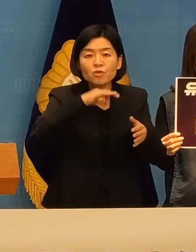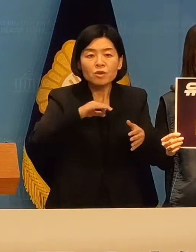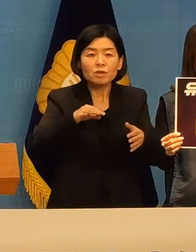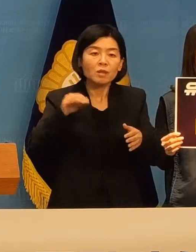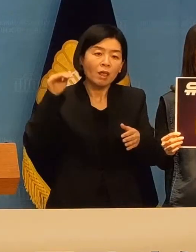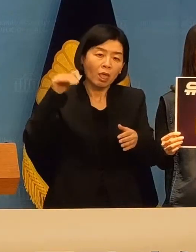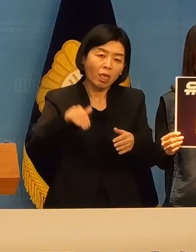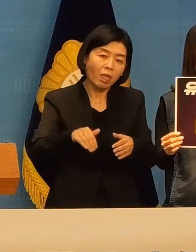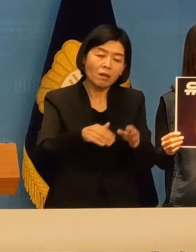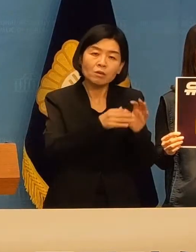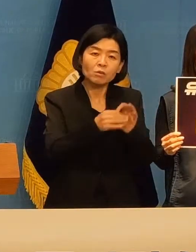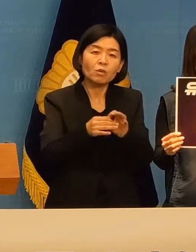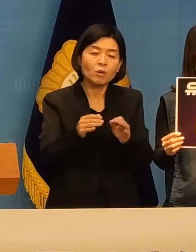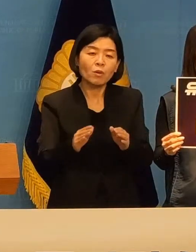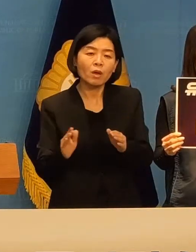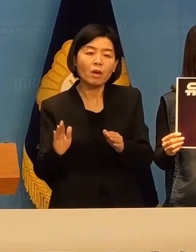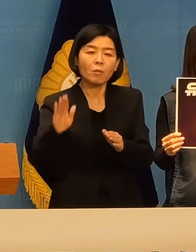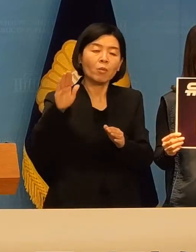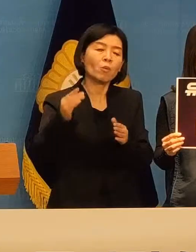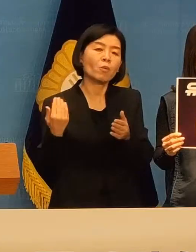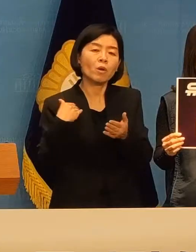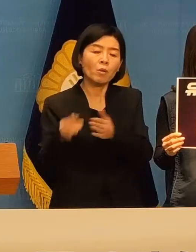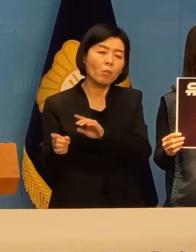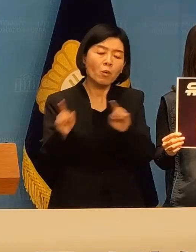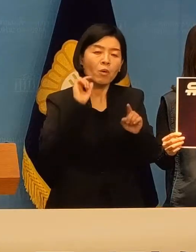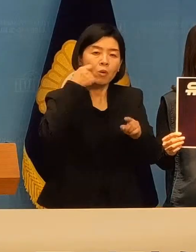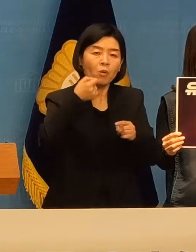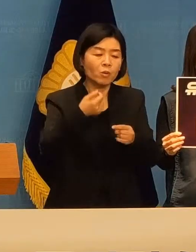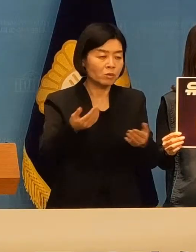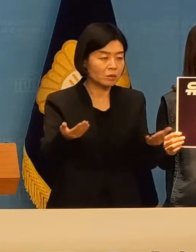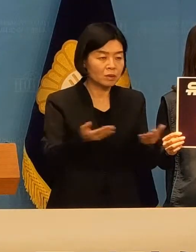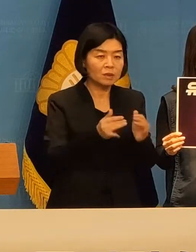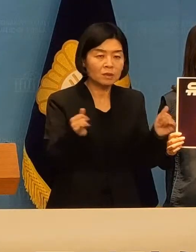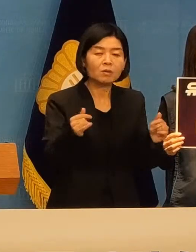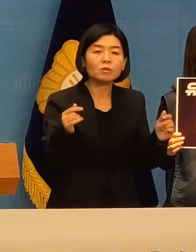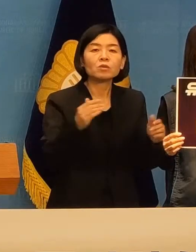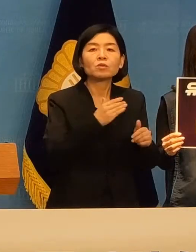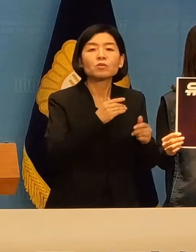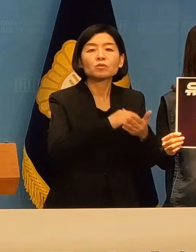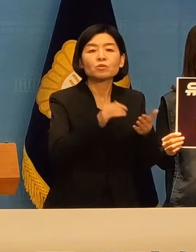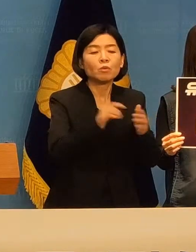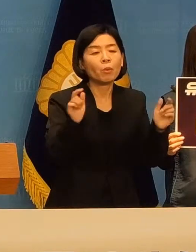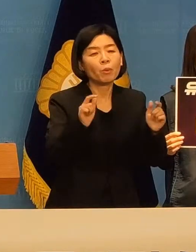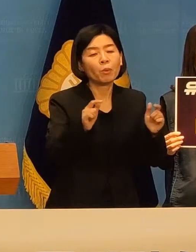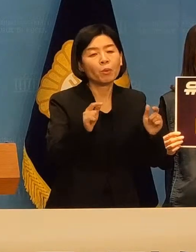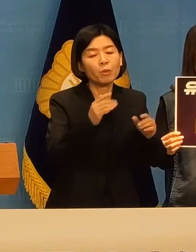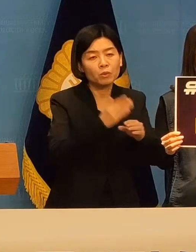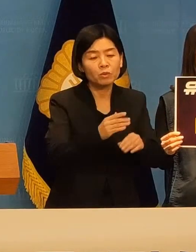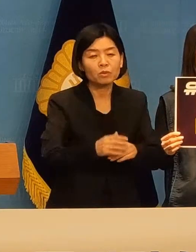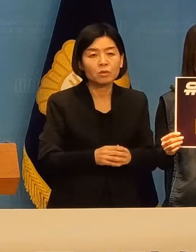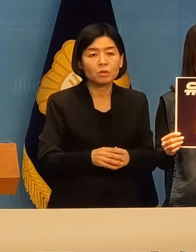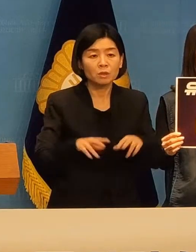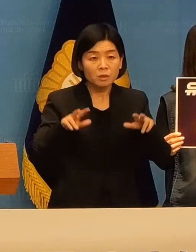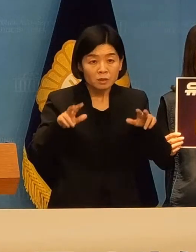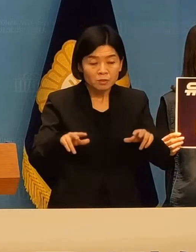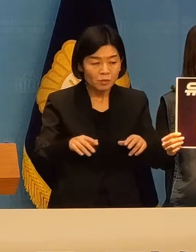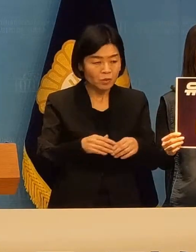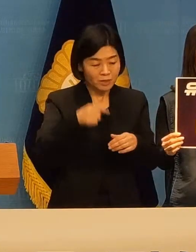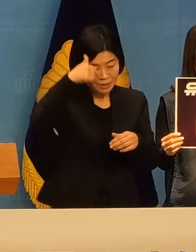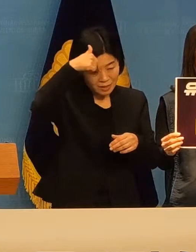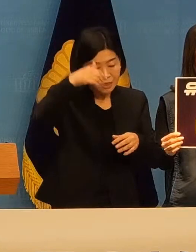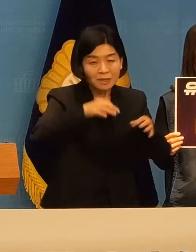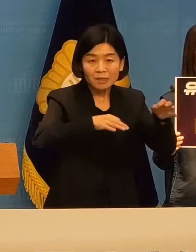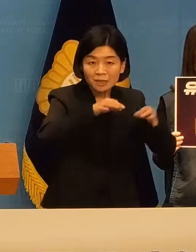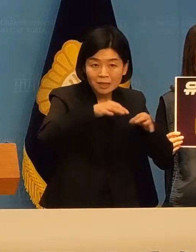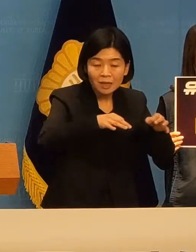있다. 아무 규제 없이 들어온 온라인 유통업의 무서운 성장세는 가뜩이나 취약했던 재래시장과